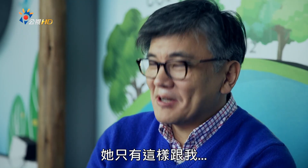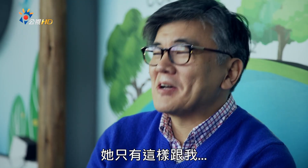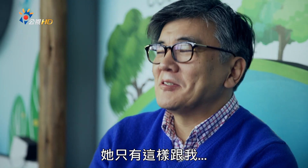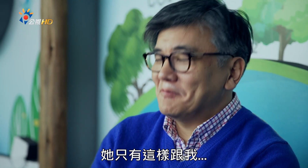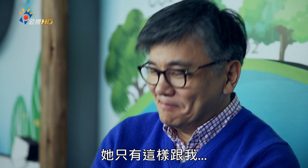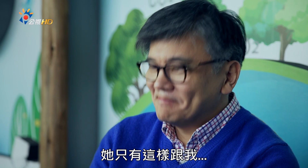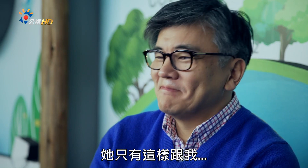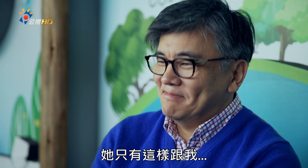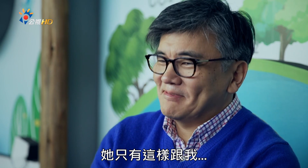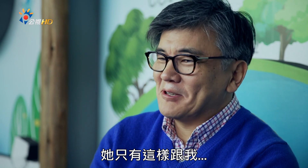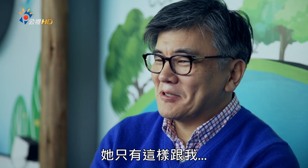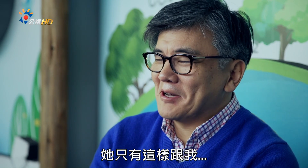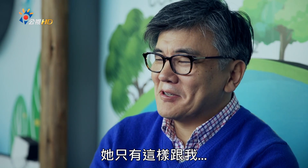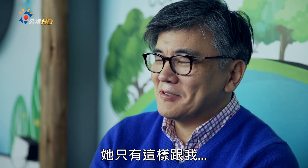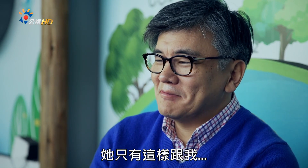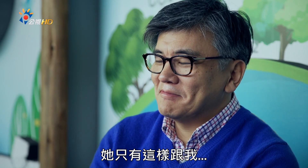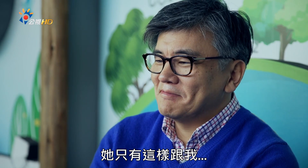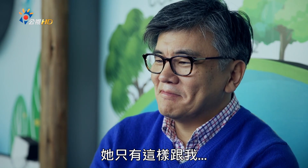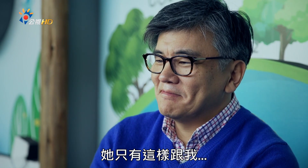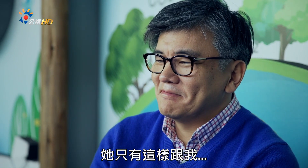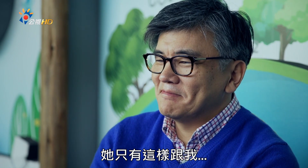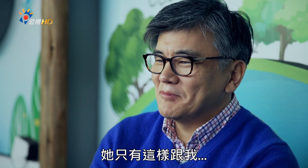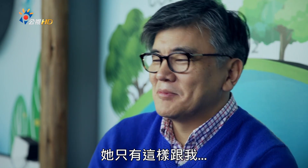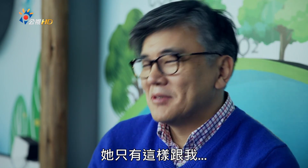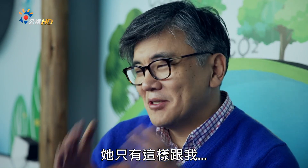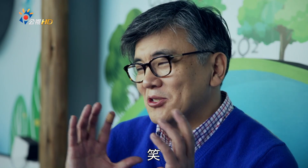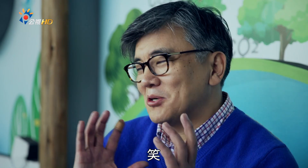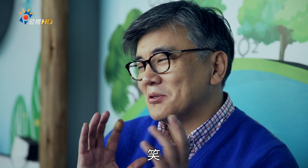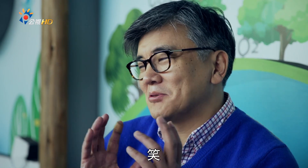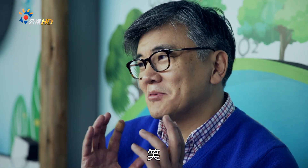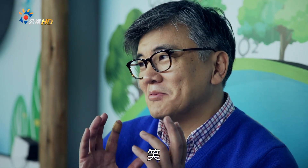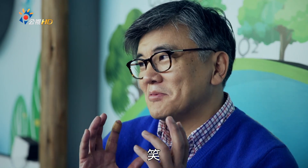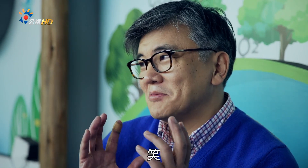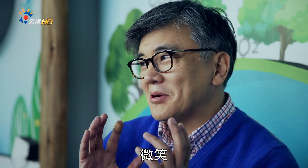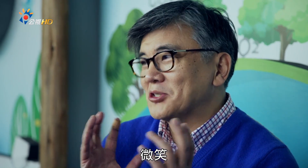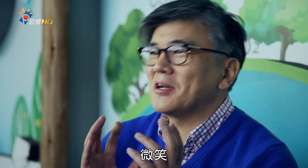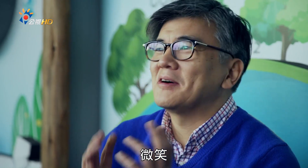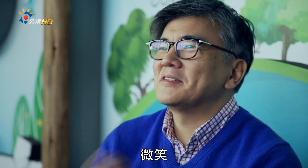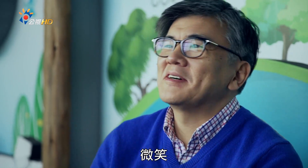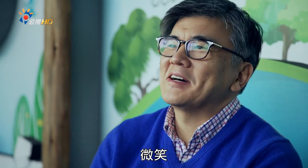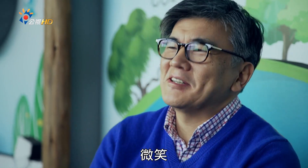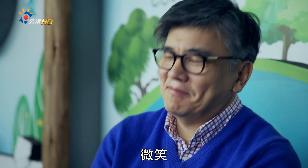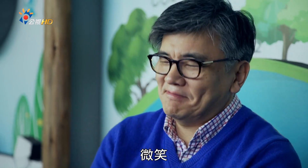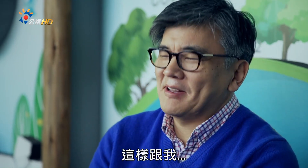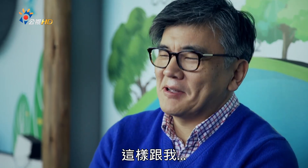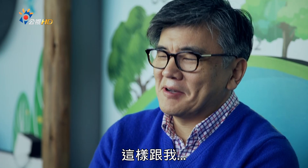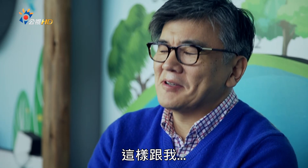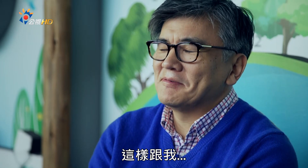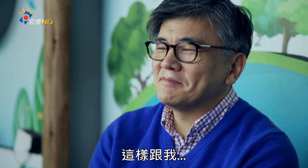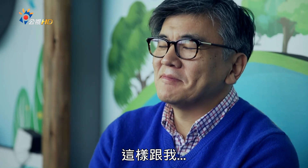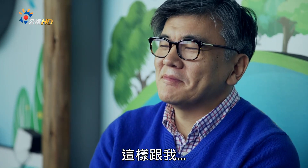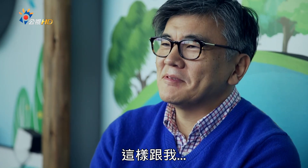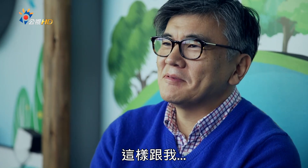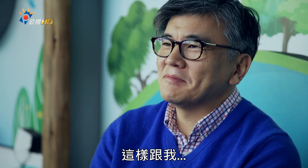伊敢那哩，那你敢笑微笑啊？那你敢？